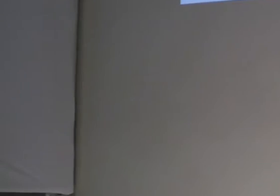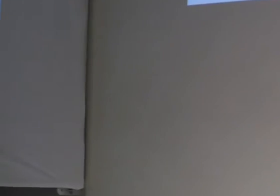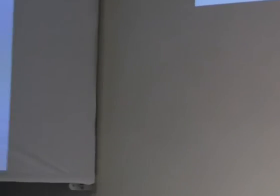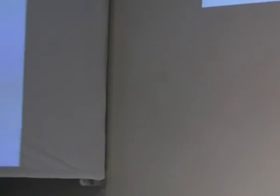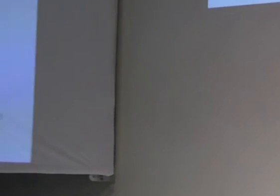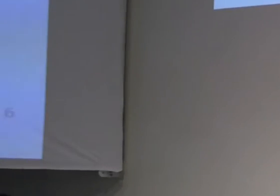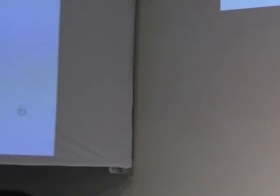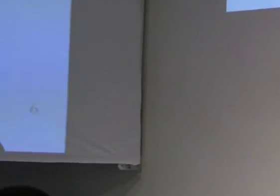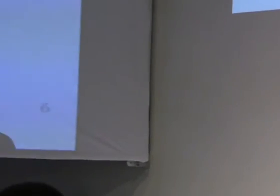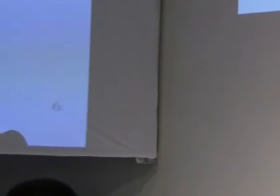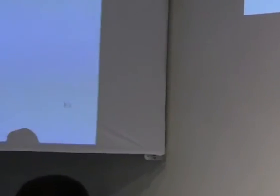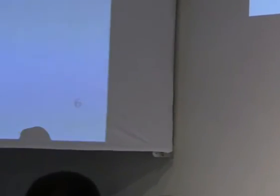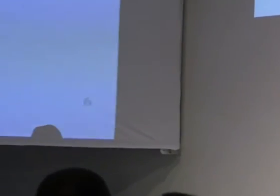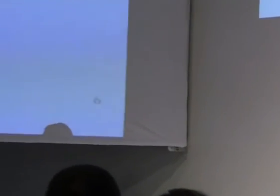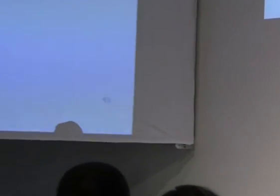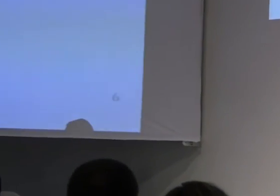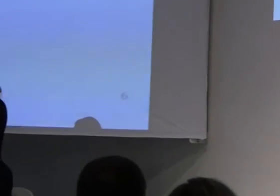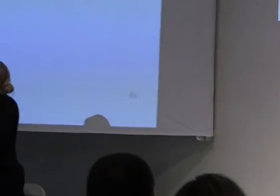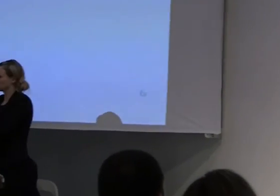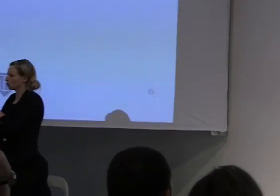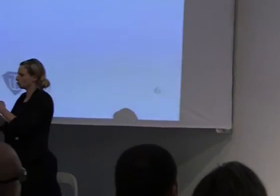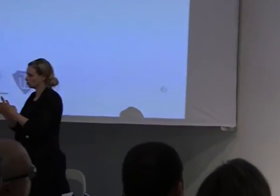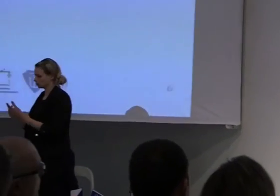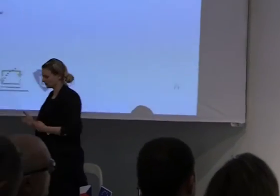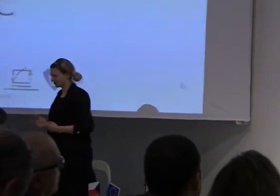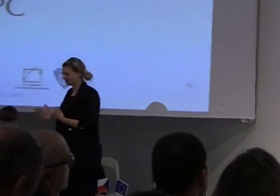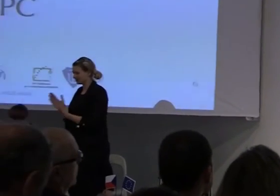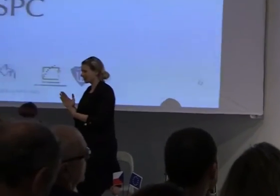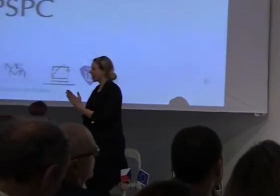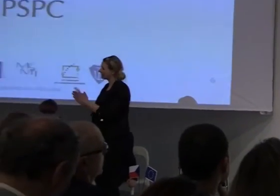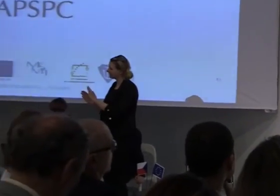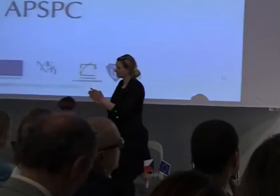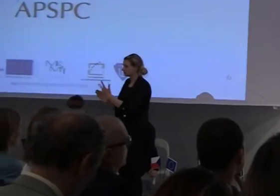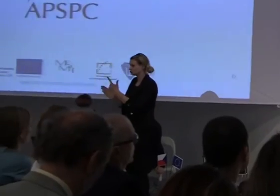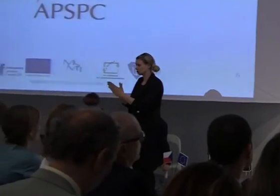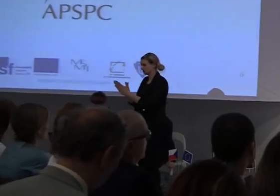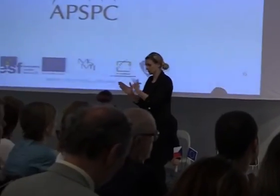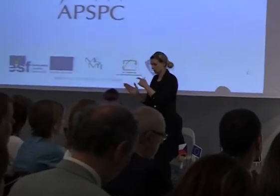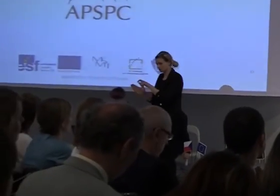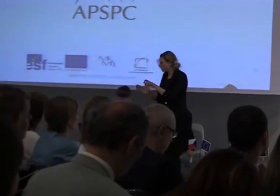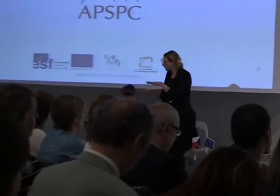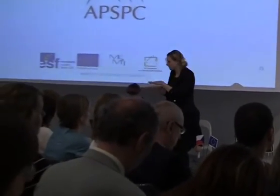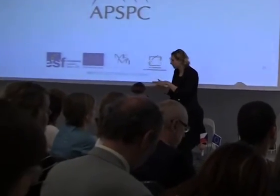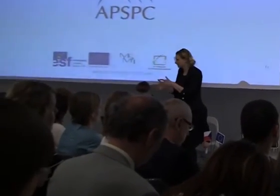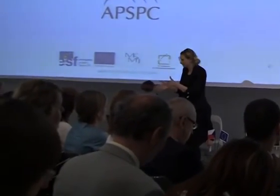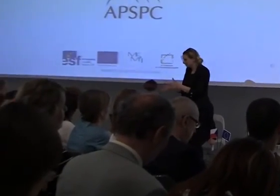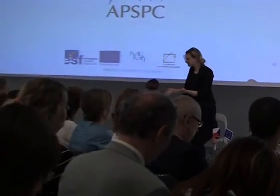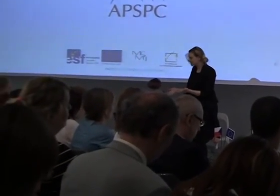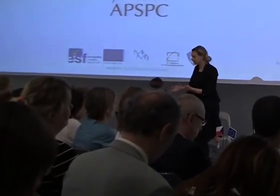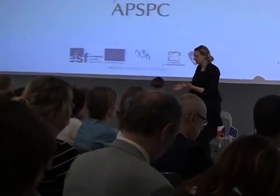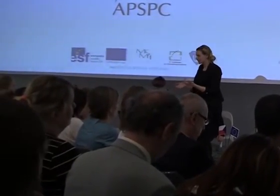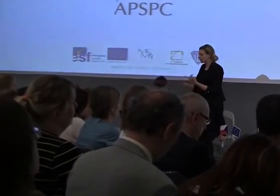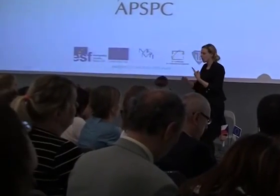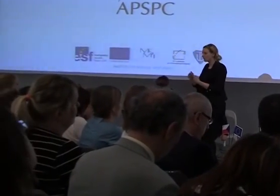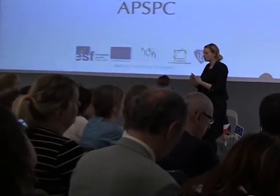současná školská legislativa. A při této akceleraci potřeby komunikace a konkrétního zacílení,